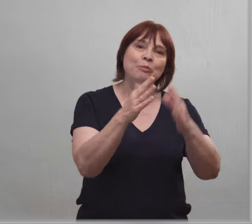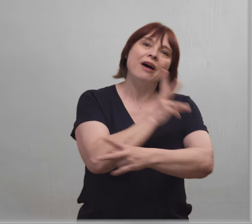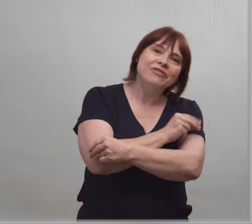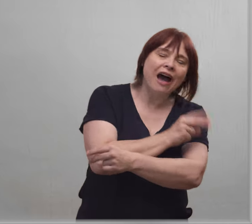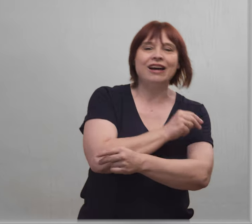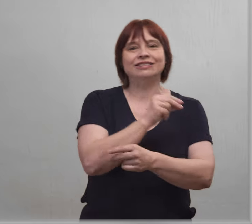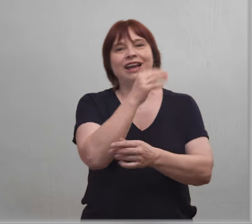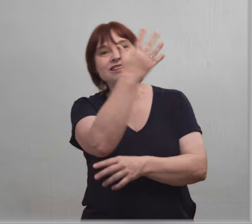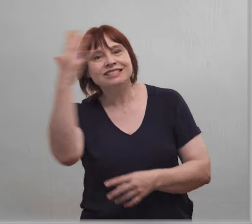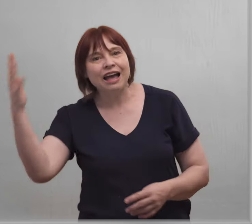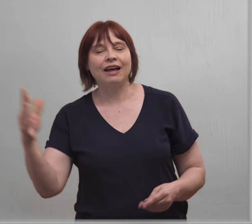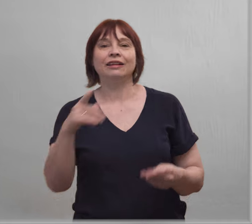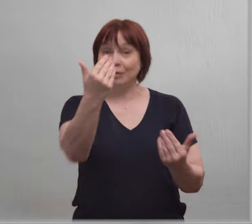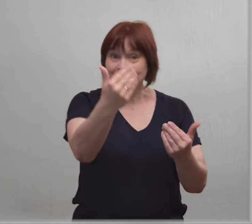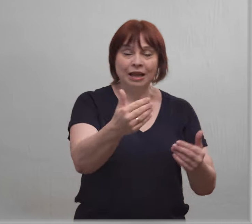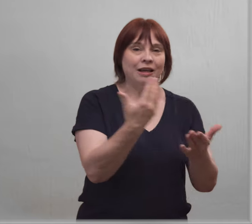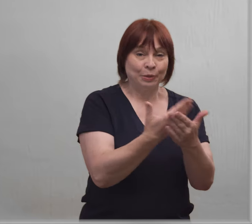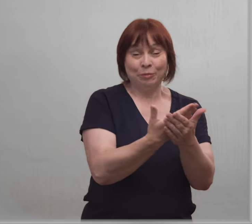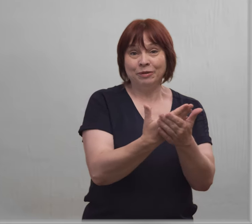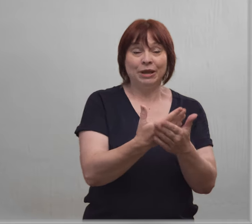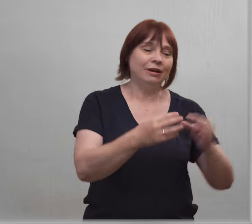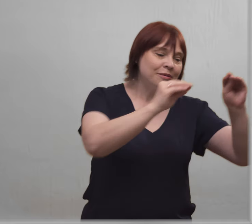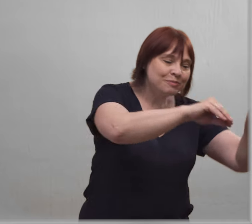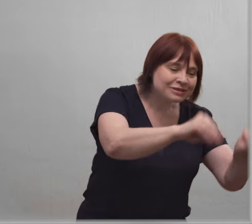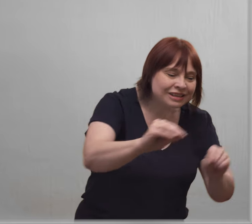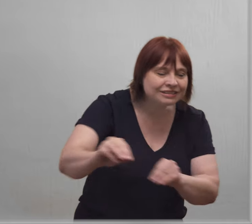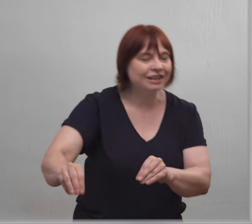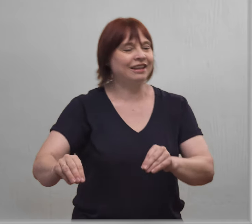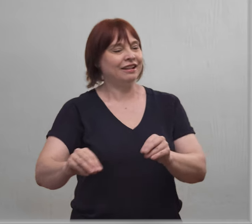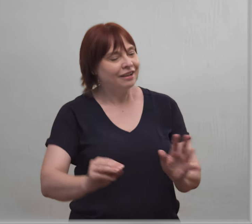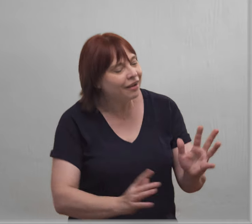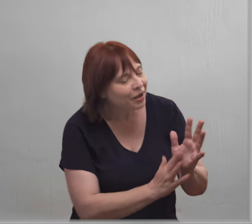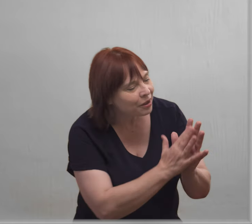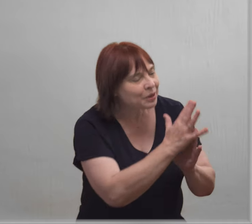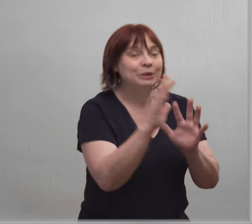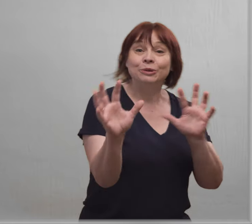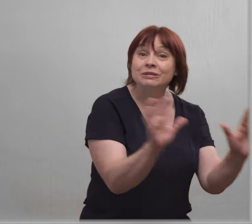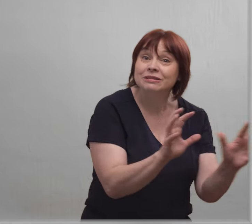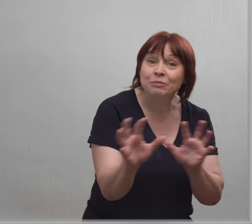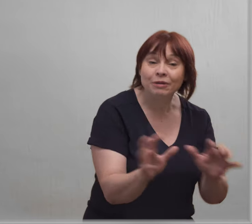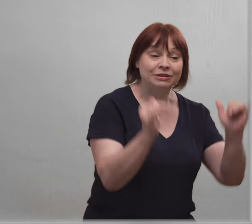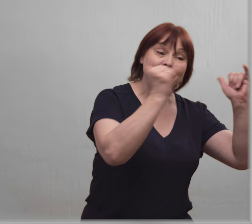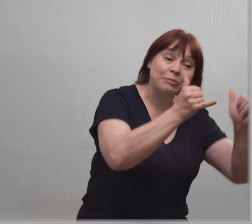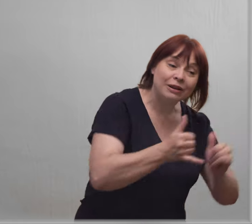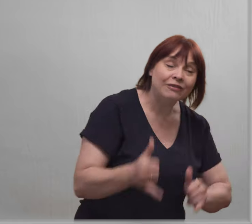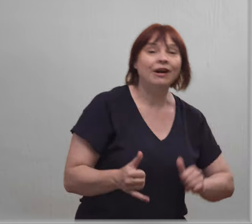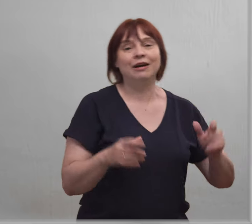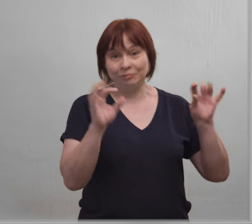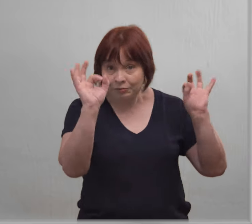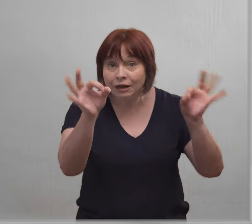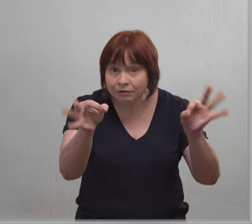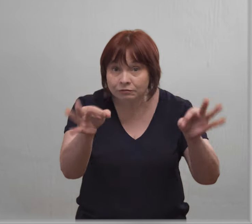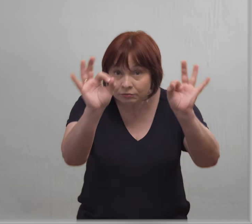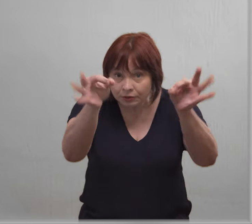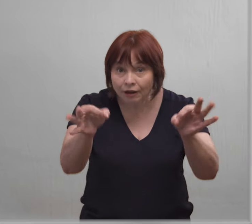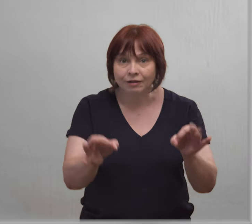вы насадили, вы сотворили, и потом вы об этом заботитесь. Так же? Вы заботитесь,